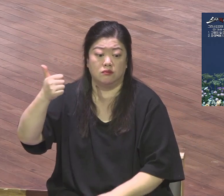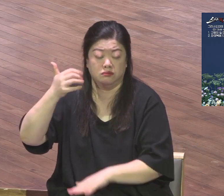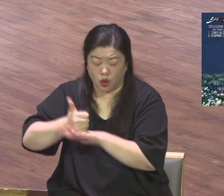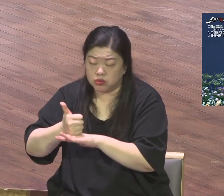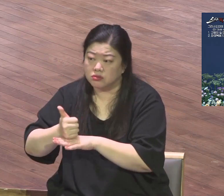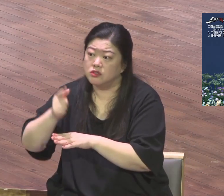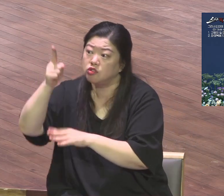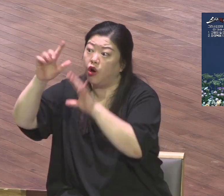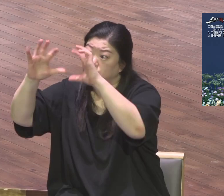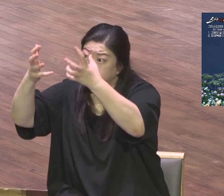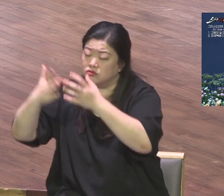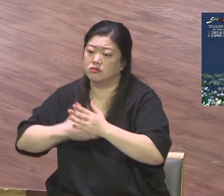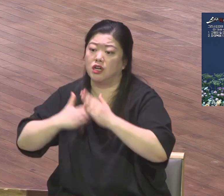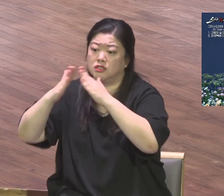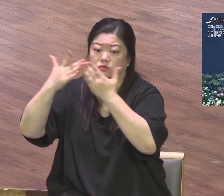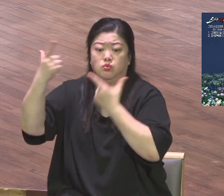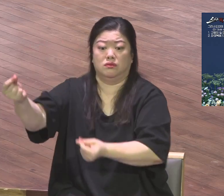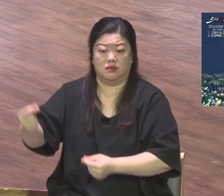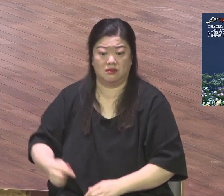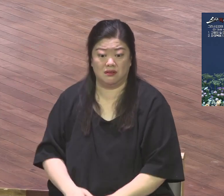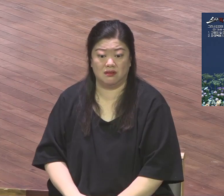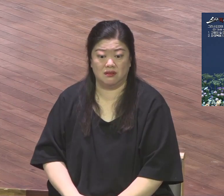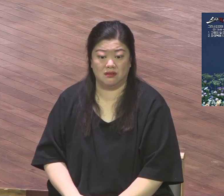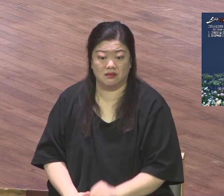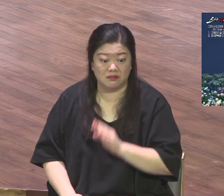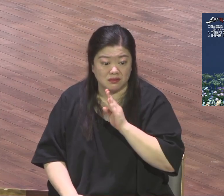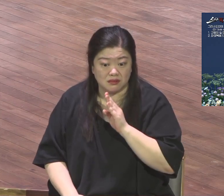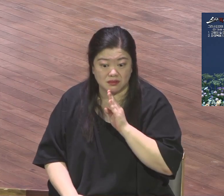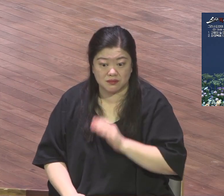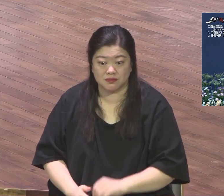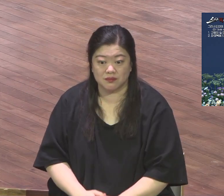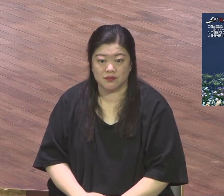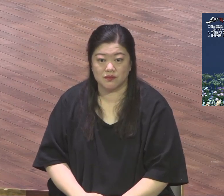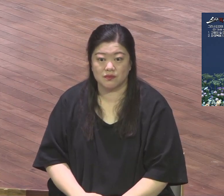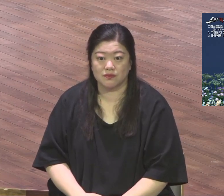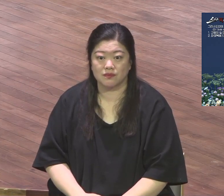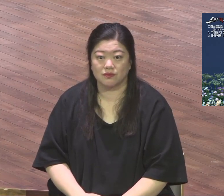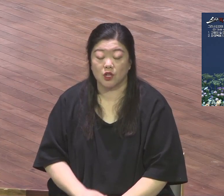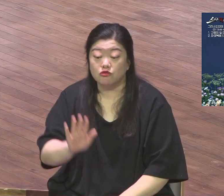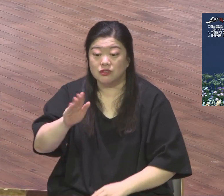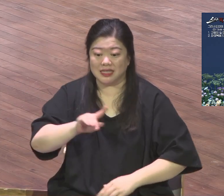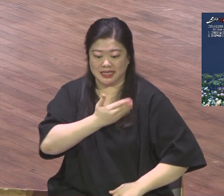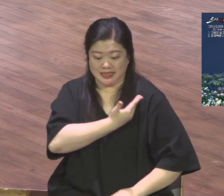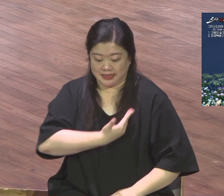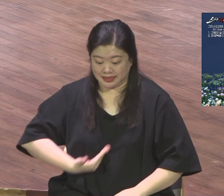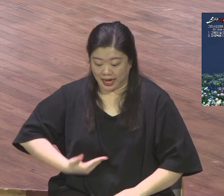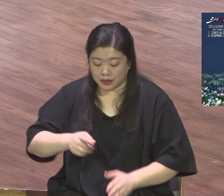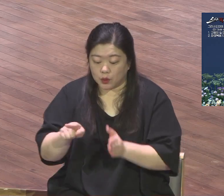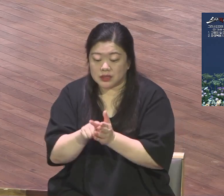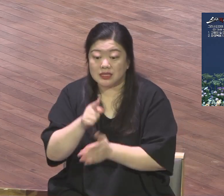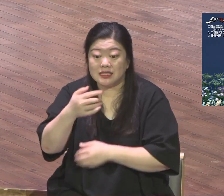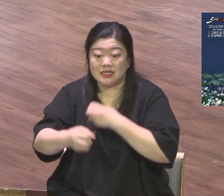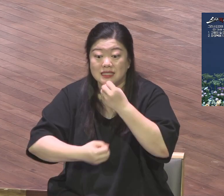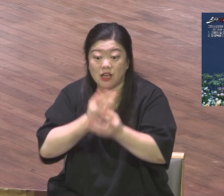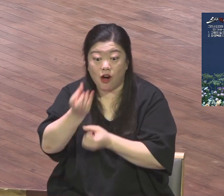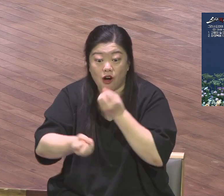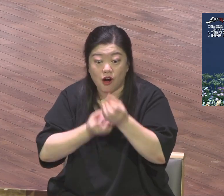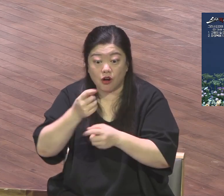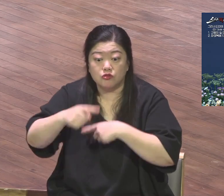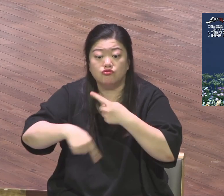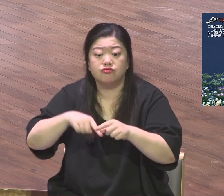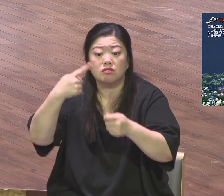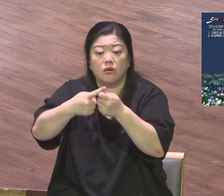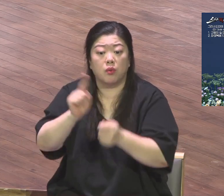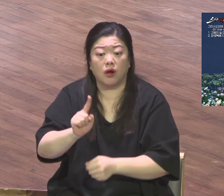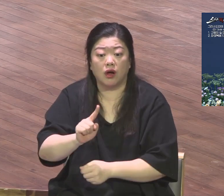신앙 고백할 때 맨 처음 뭐라고 고백했죠? 전능하사 천지를 만드신 하나님